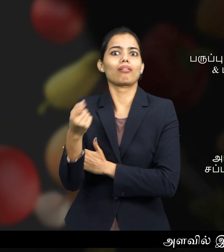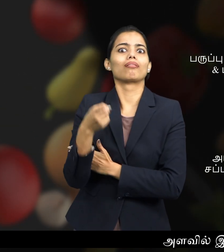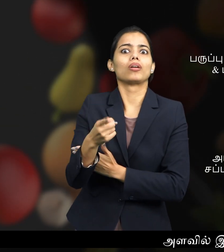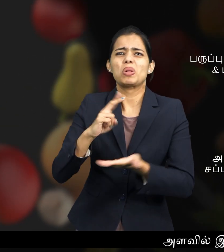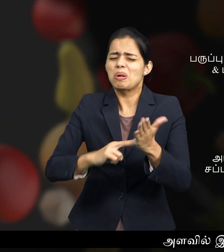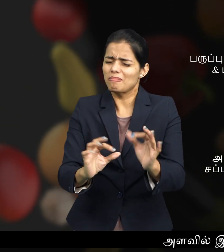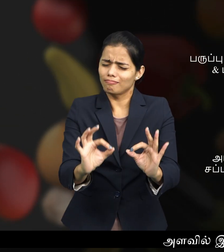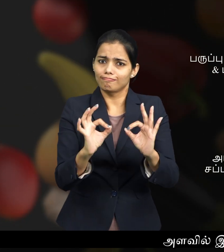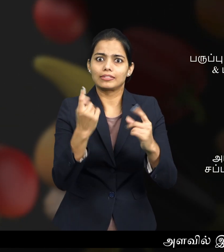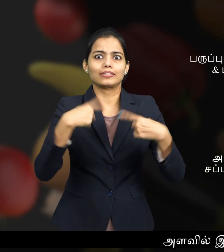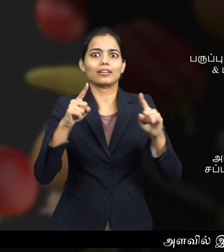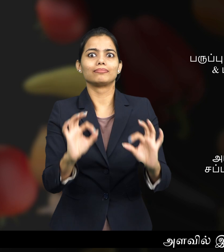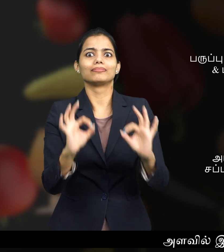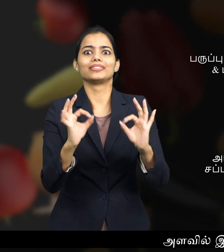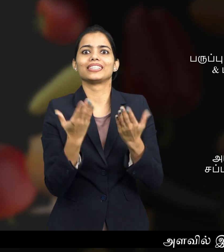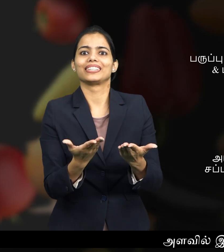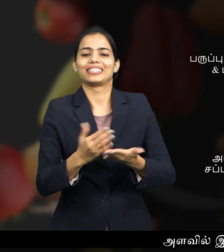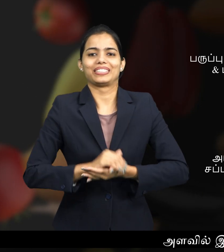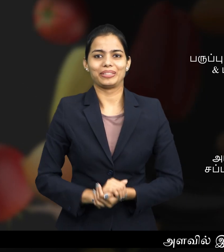இருக்க வேண்டும்.